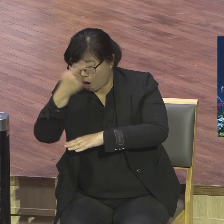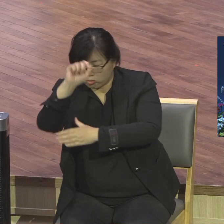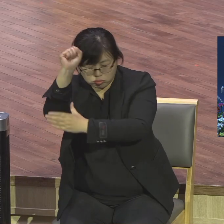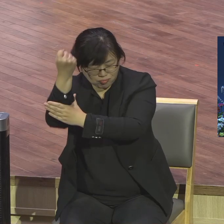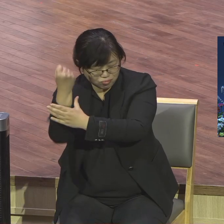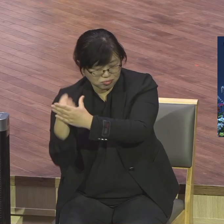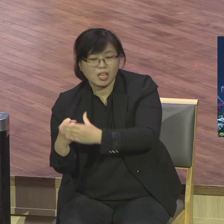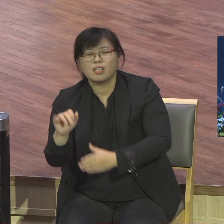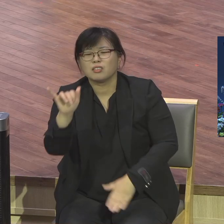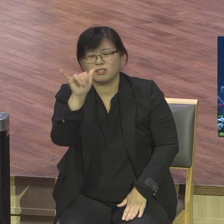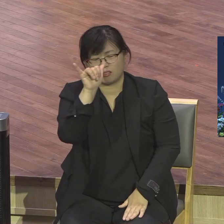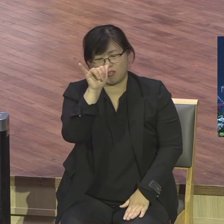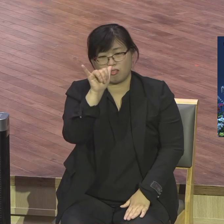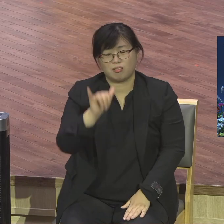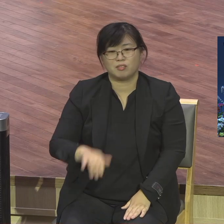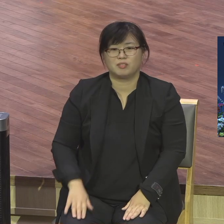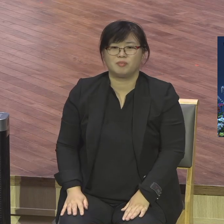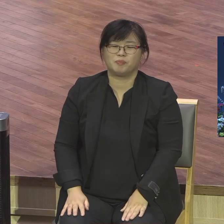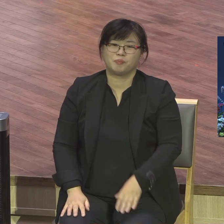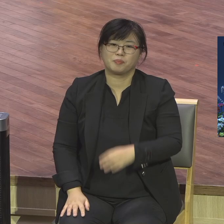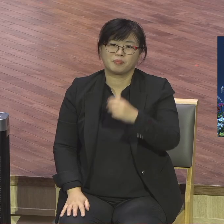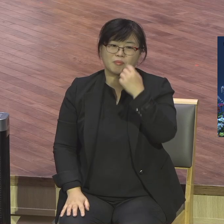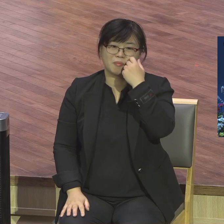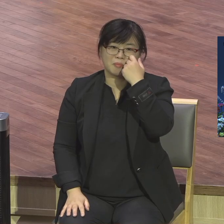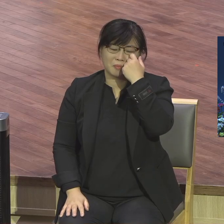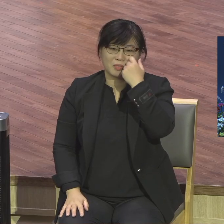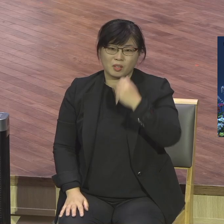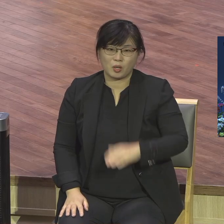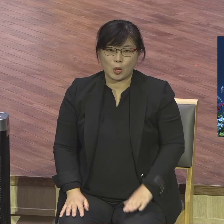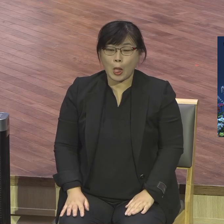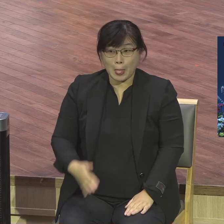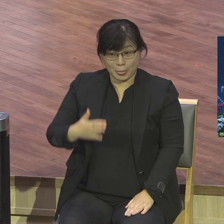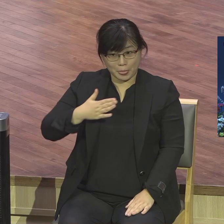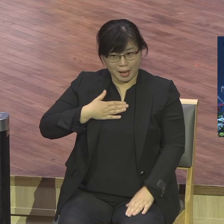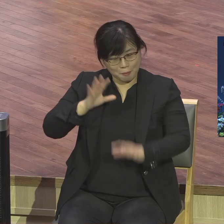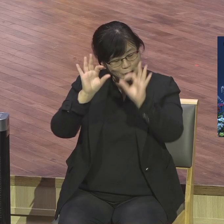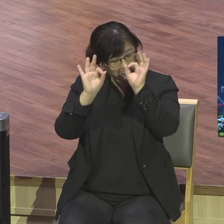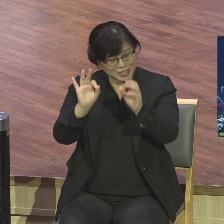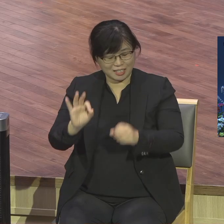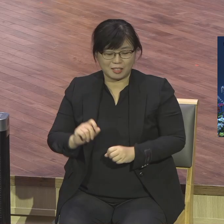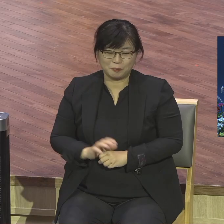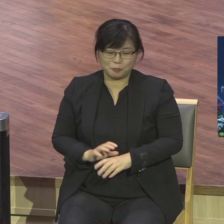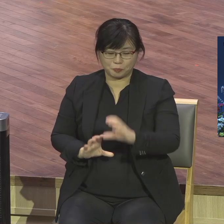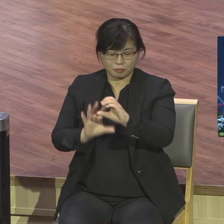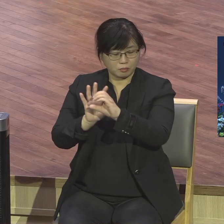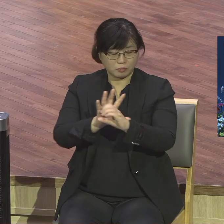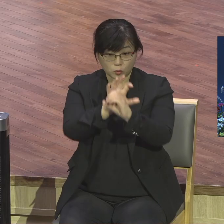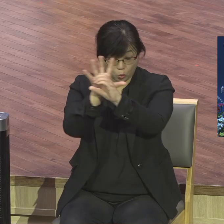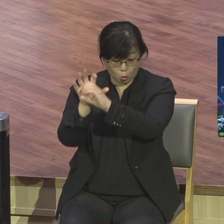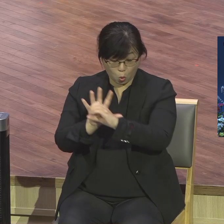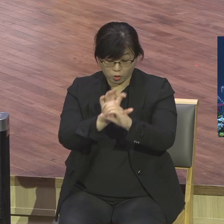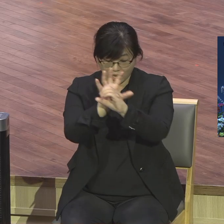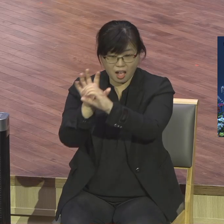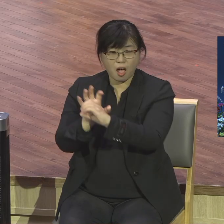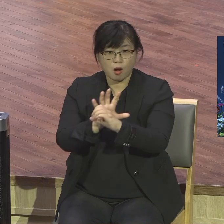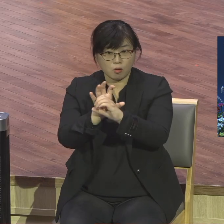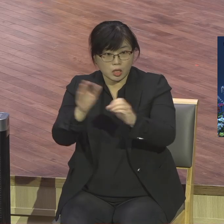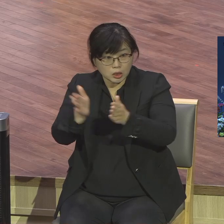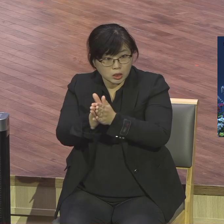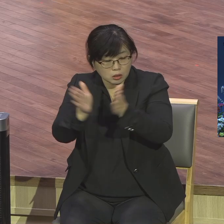이게요 훨씬 커졌어 우리 교인들이 예배 못 데리고 그냥